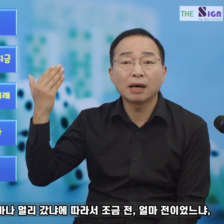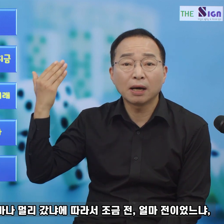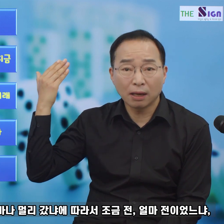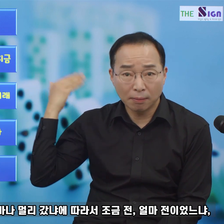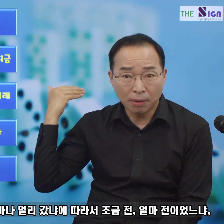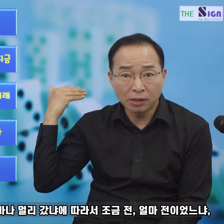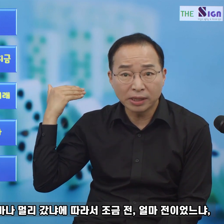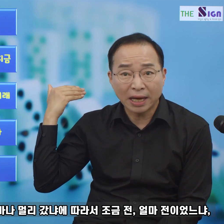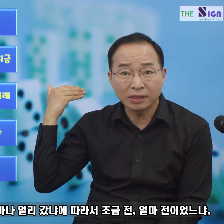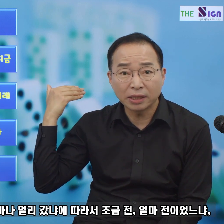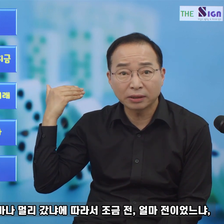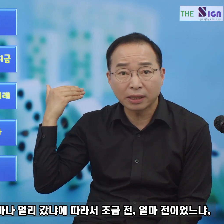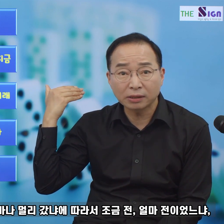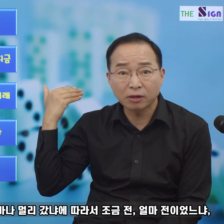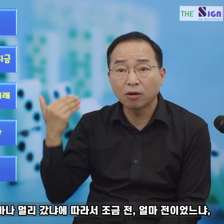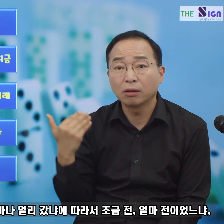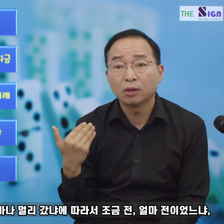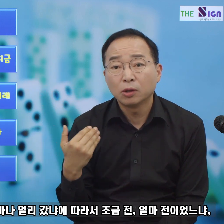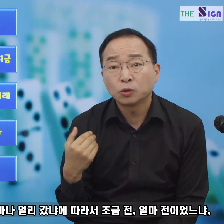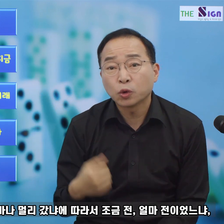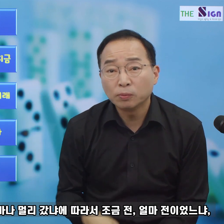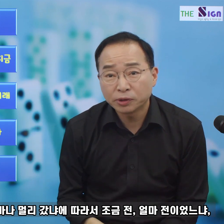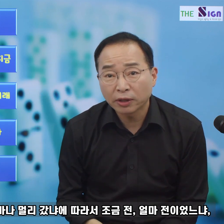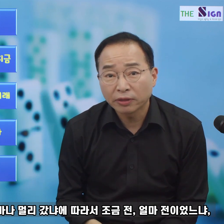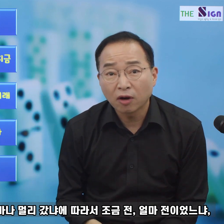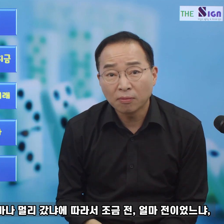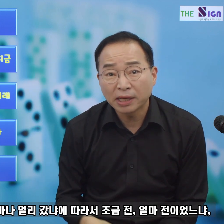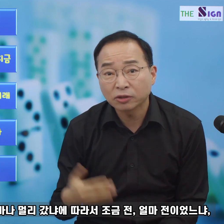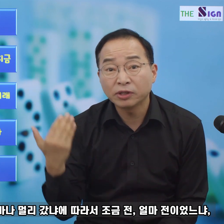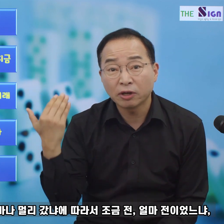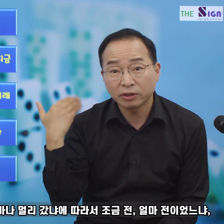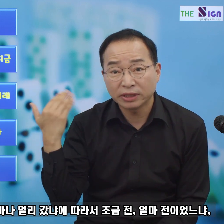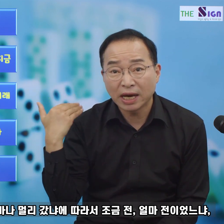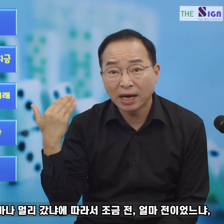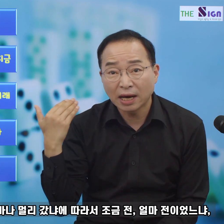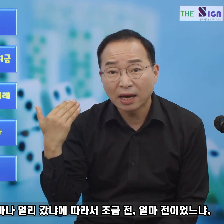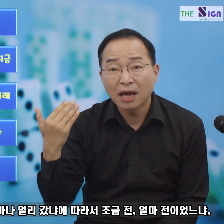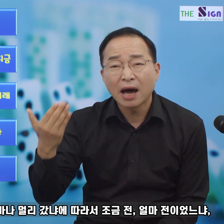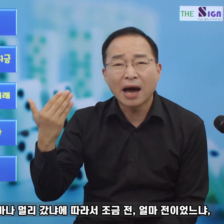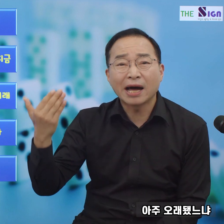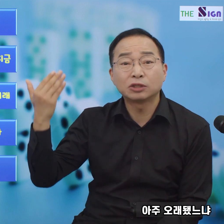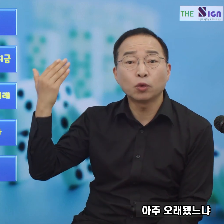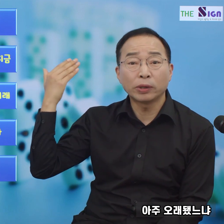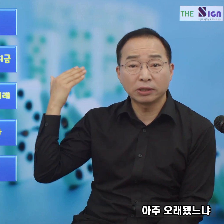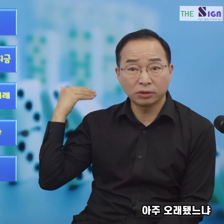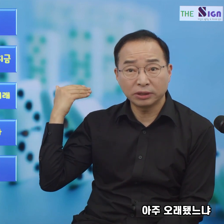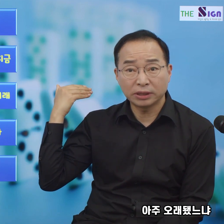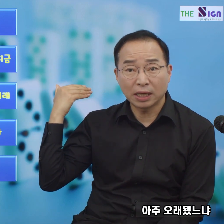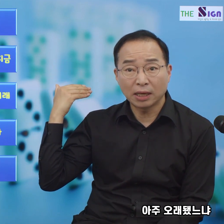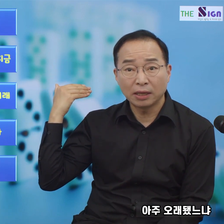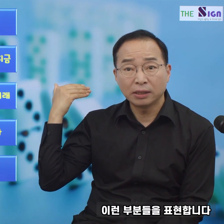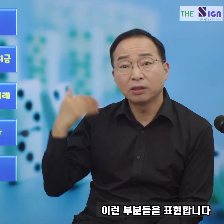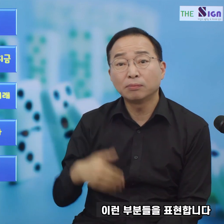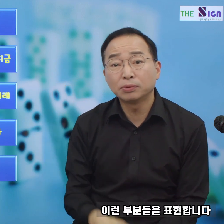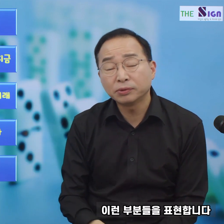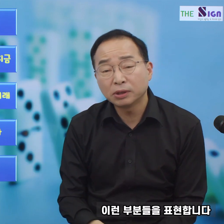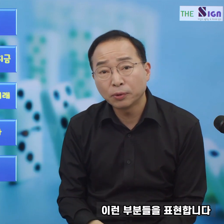얼마나 멀리 갔냐에 따라서 조금 전, 얼마 전이었느냐, 아주 오래 전이냐 이런 부분들을